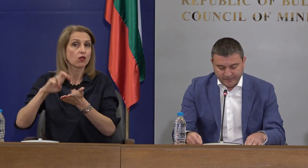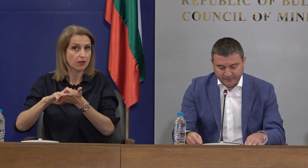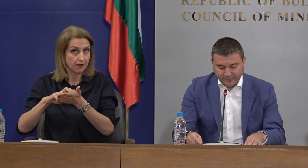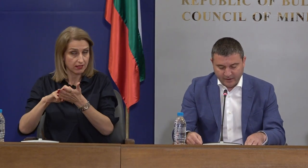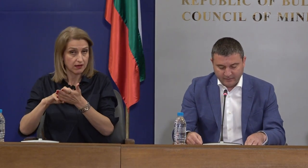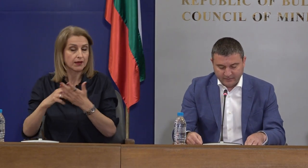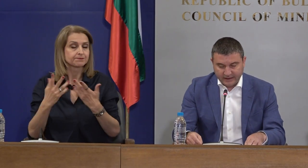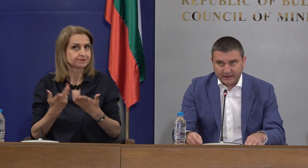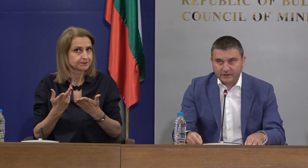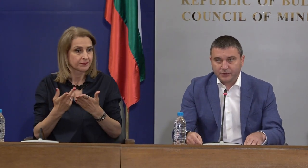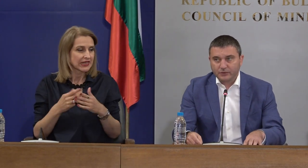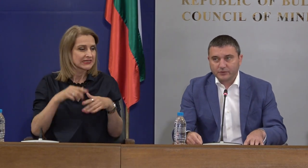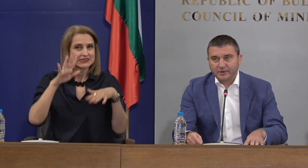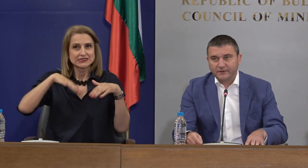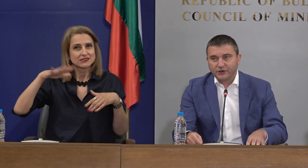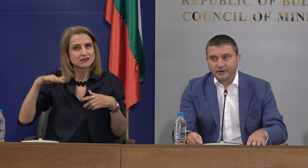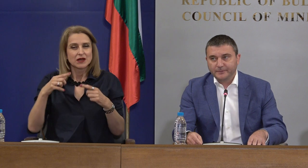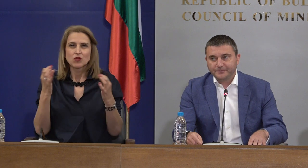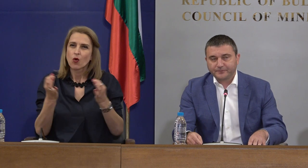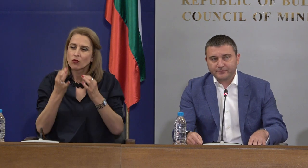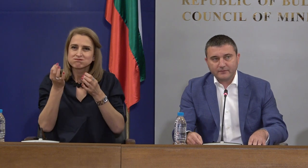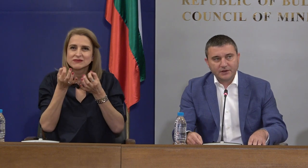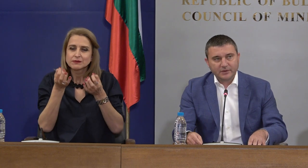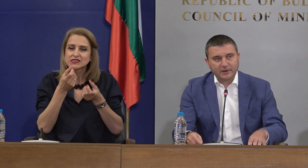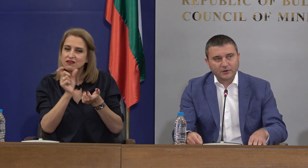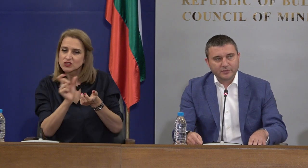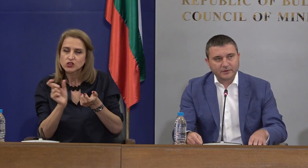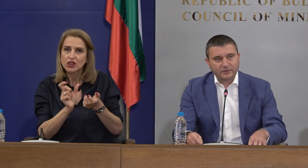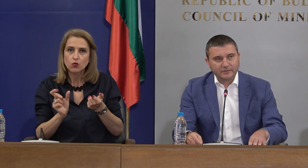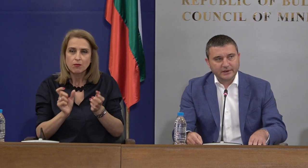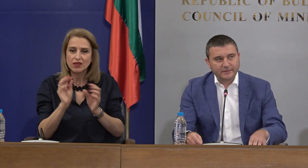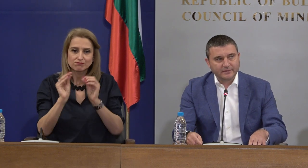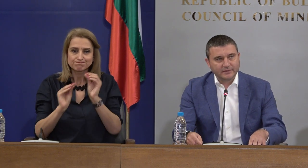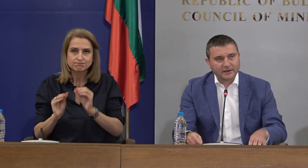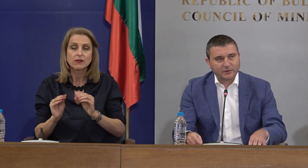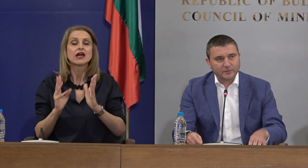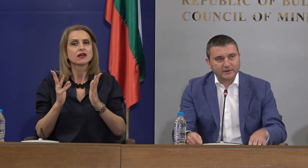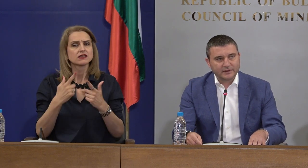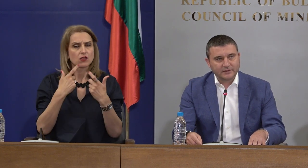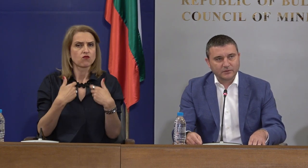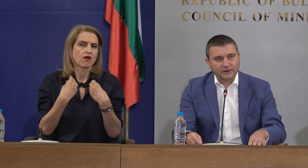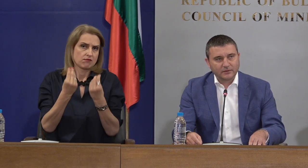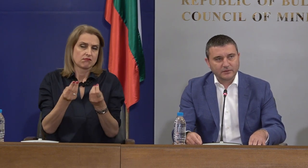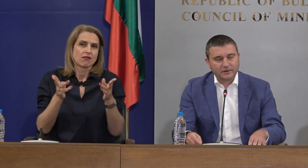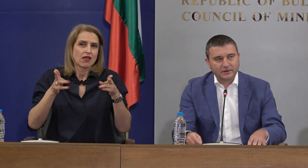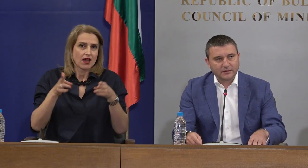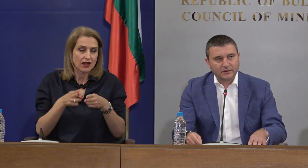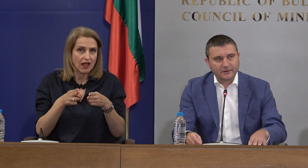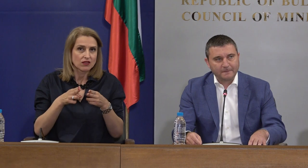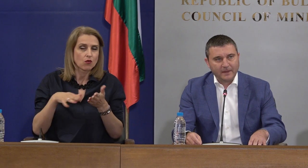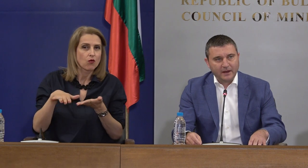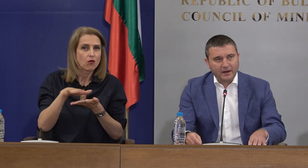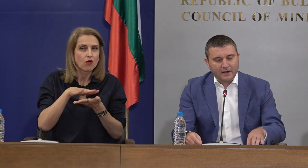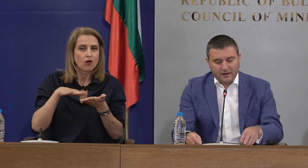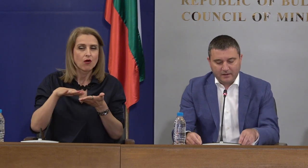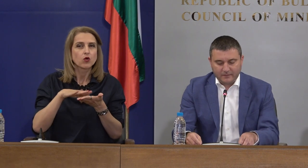Понеже материята е изключително специфична, ще предложа първо да мина накратко през доклада, който съдържа доста